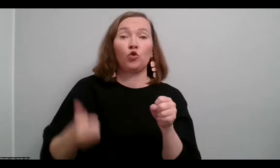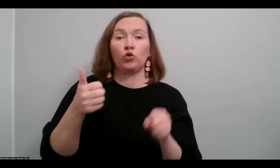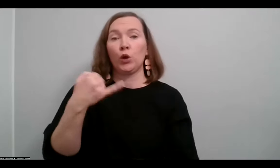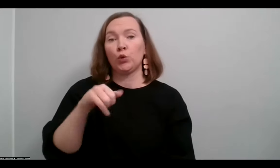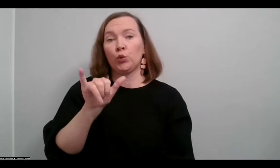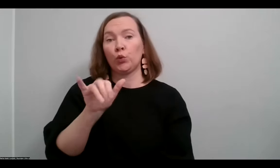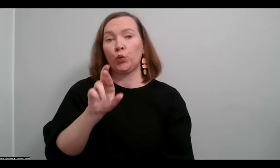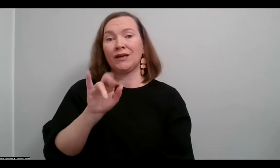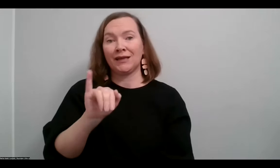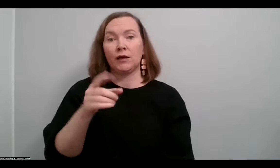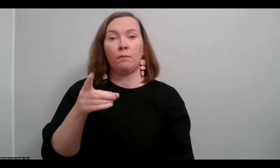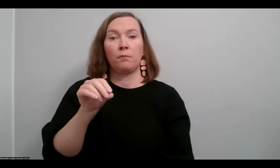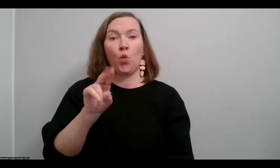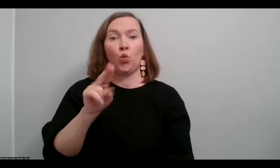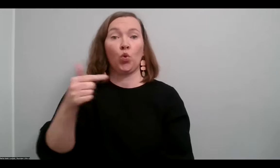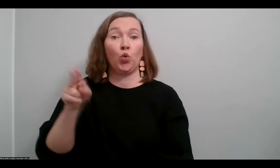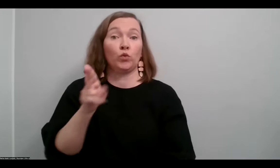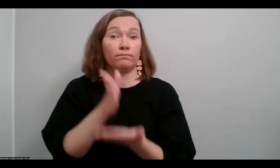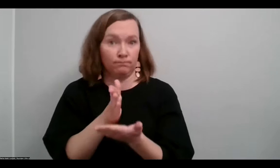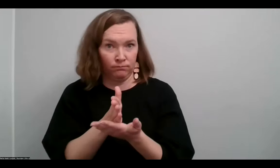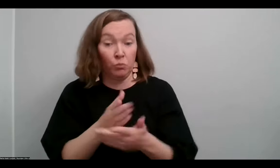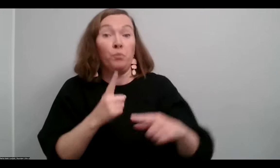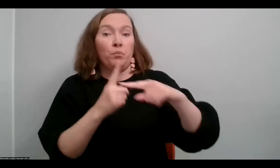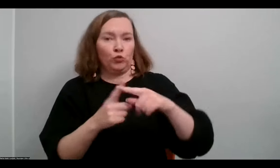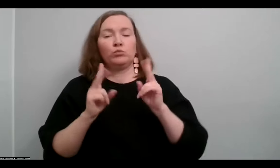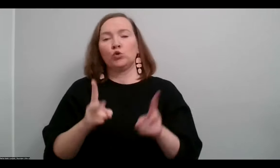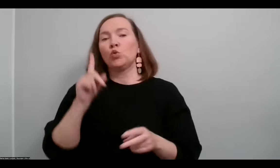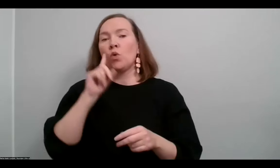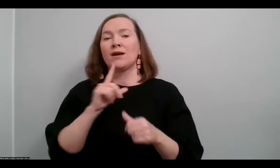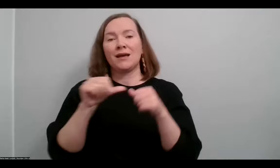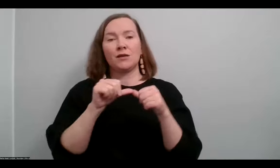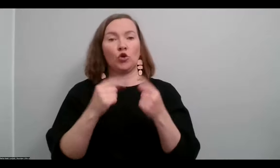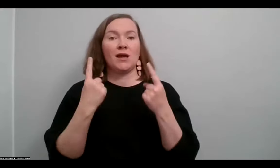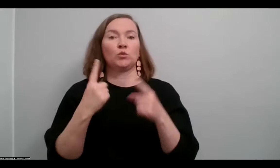puhelimesta liiketoiminnan johtaja Jyri Pouttu alustaa tästä